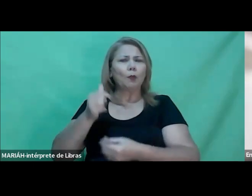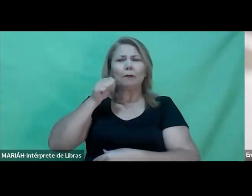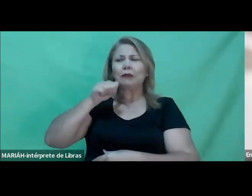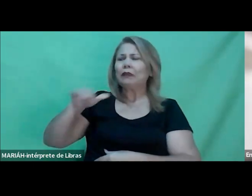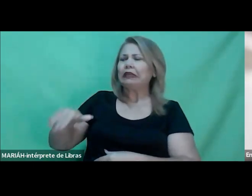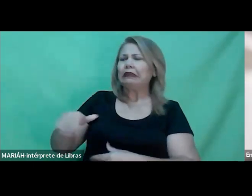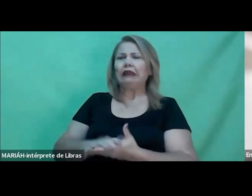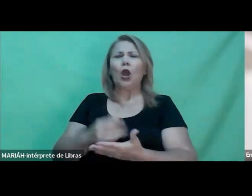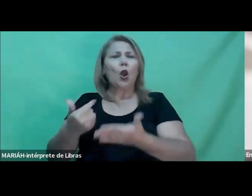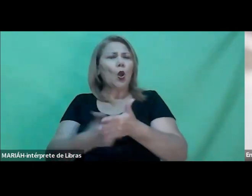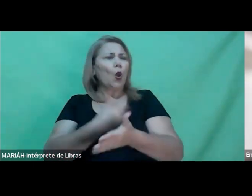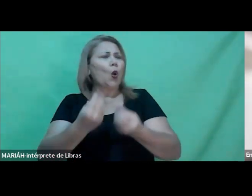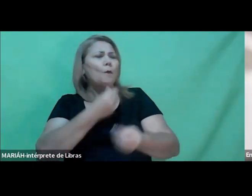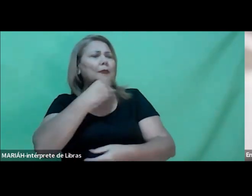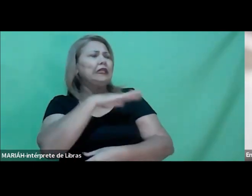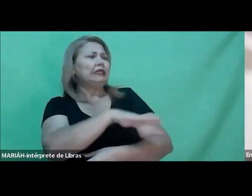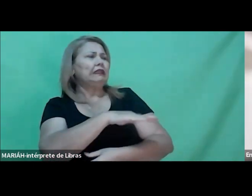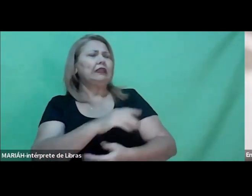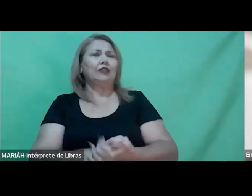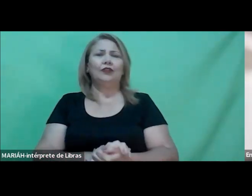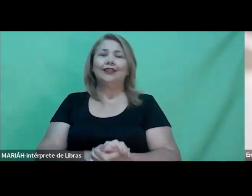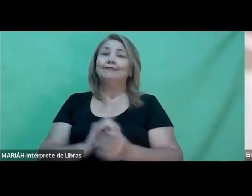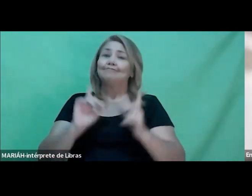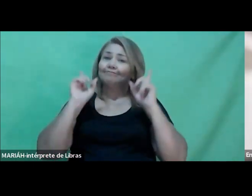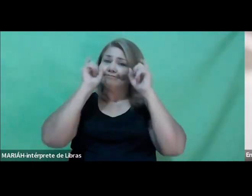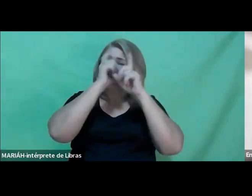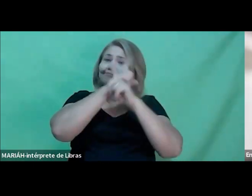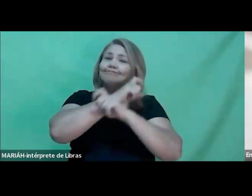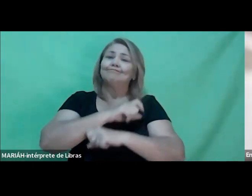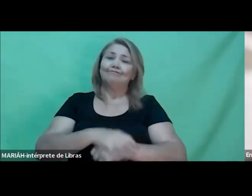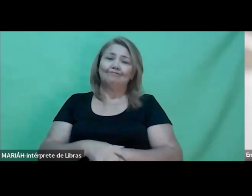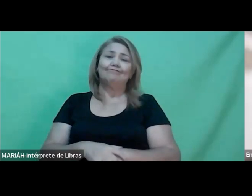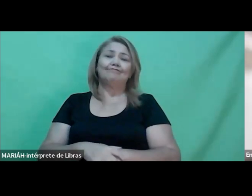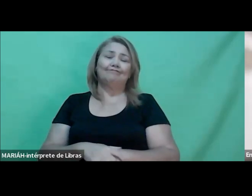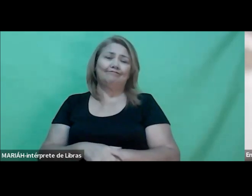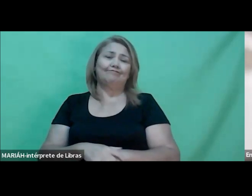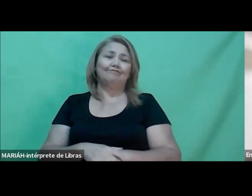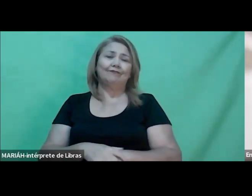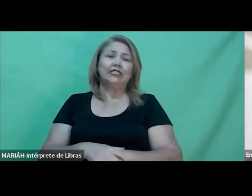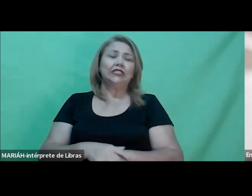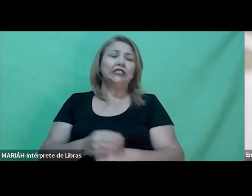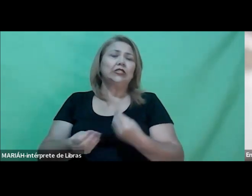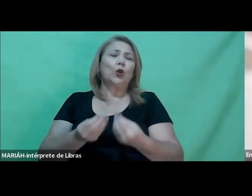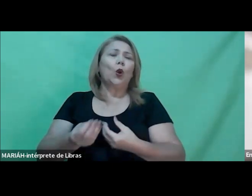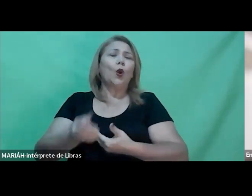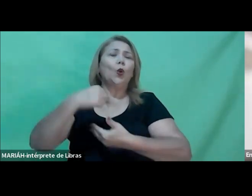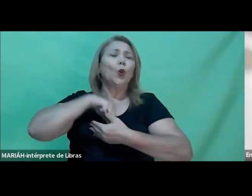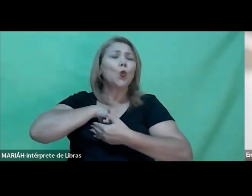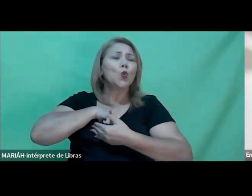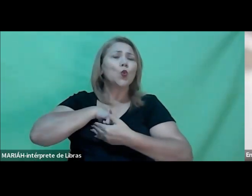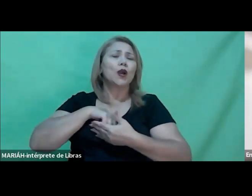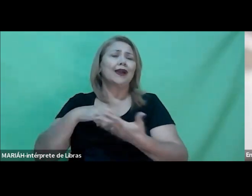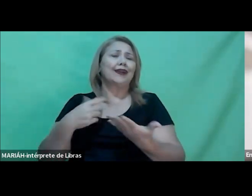ese muchacho eh es muy difícil no caer en lo subjetivo pero debemos hacer